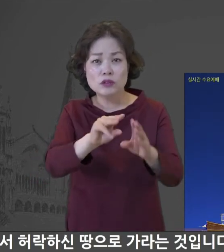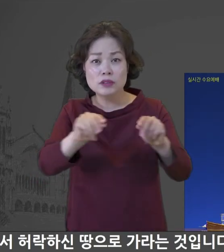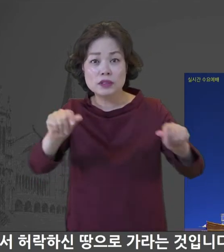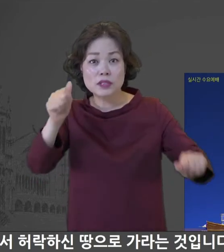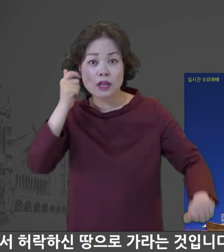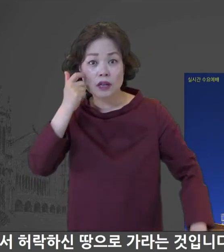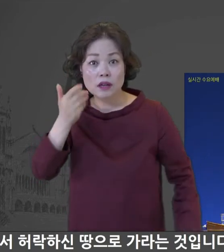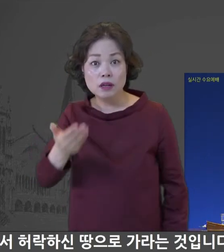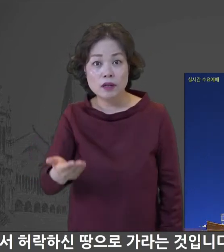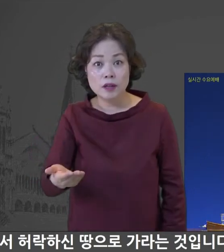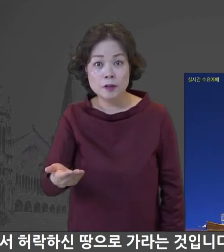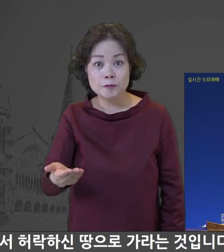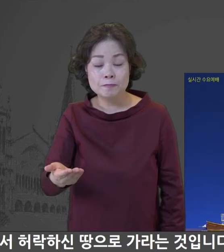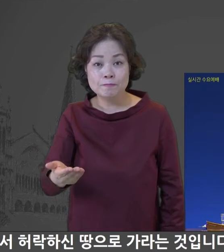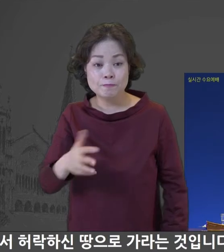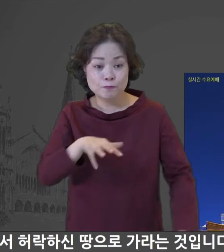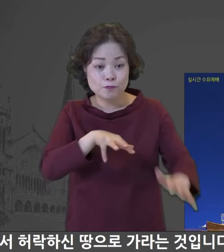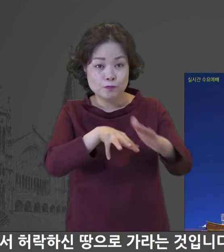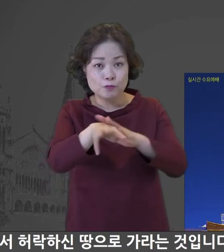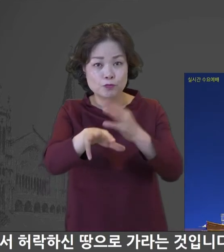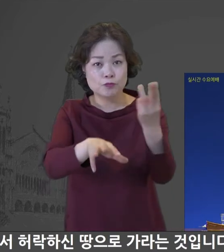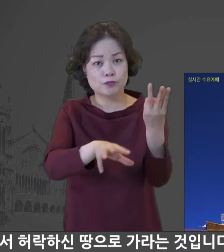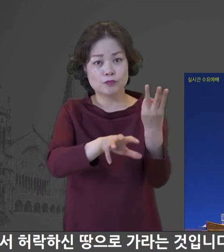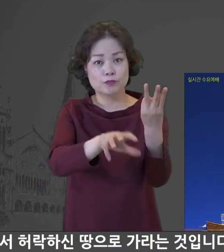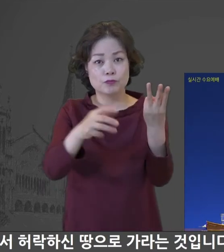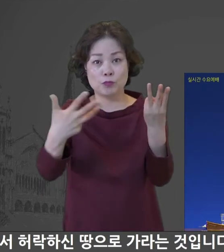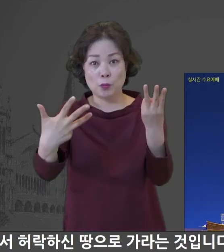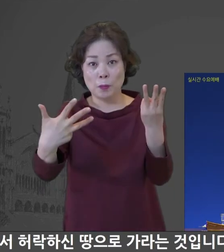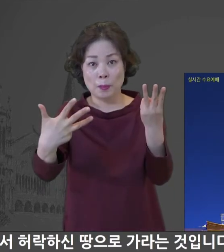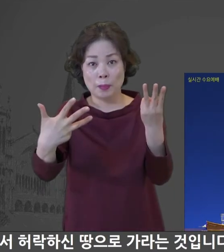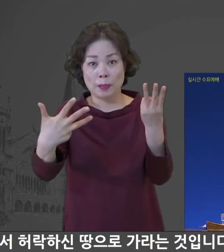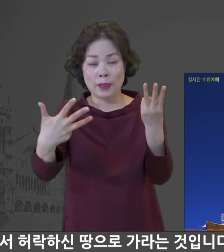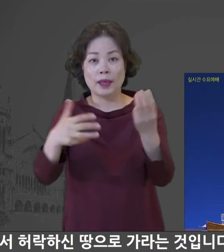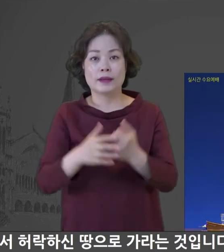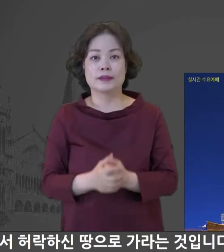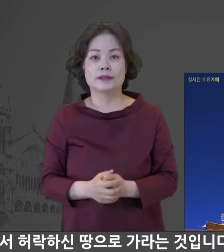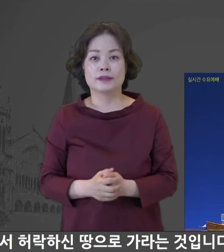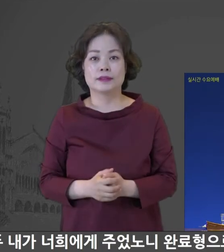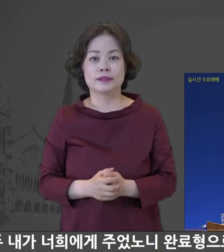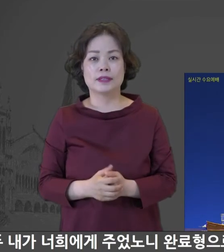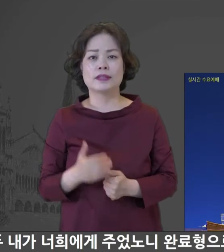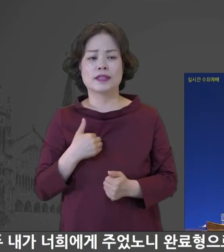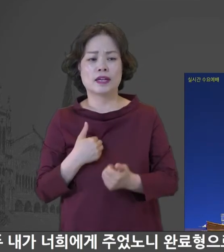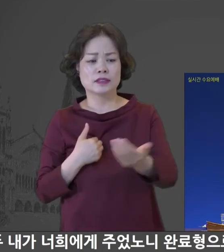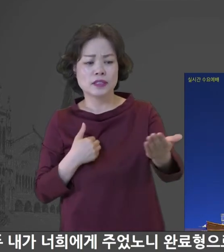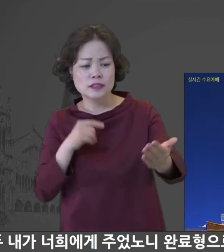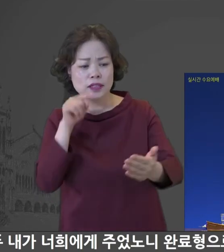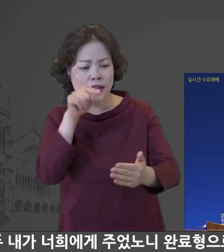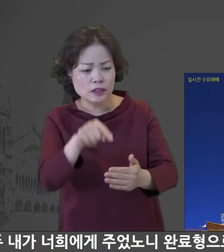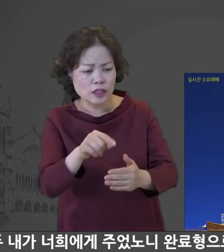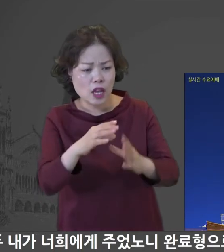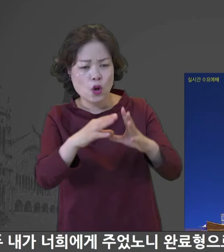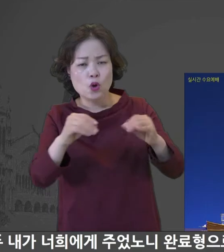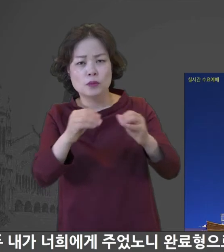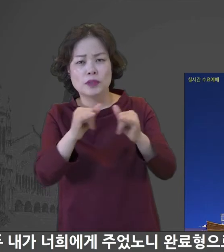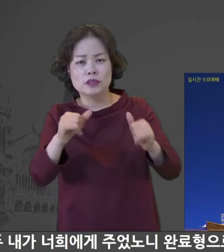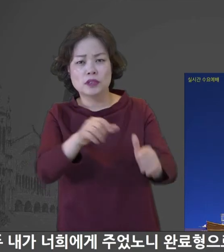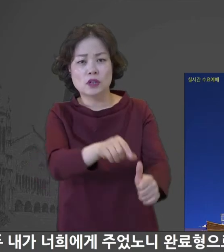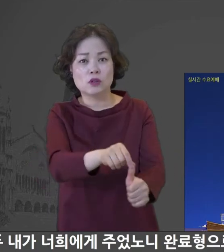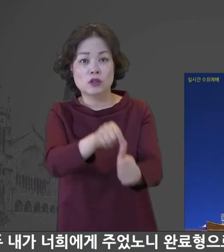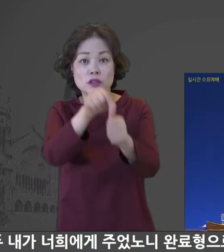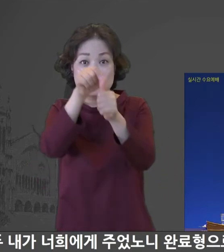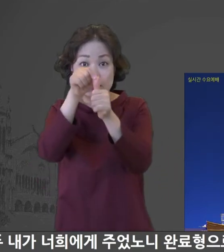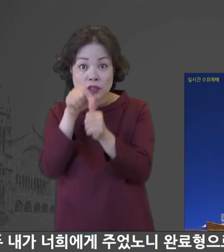땅일까요? 출애굽기 3장 8절에 보면 그 땅에 대해서 이렇게 설명합니다. 내가 내려가서 그들을 애굽인의 손에서